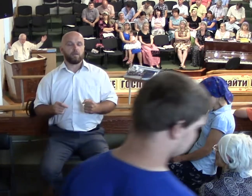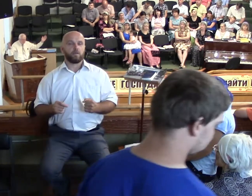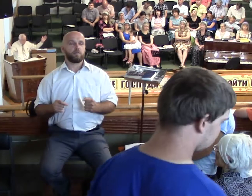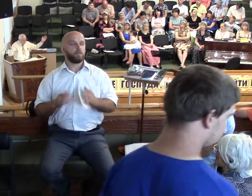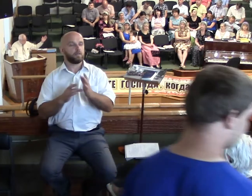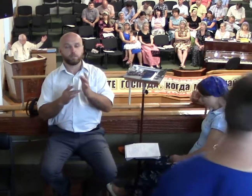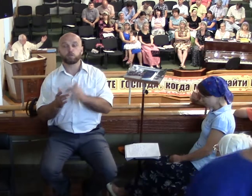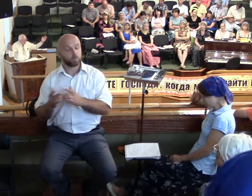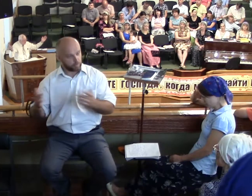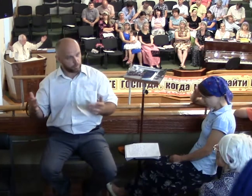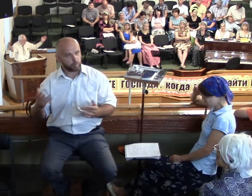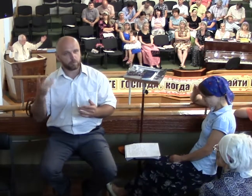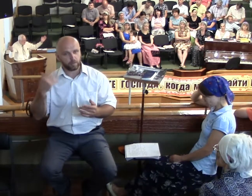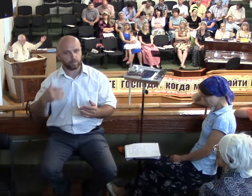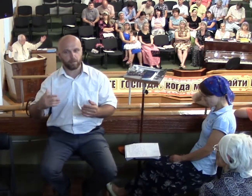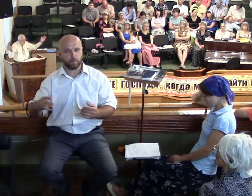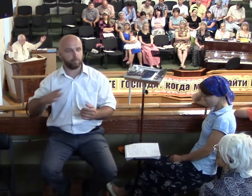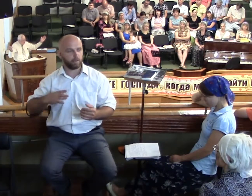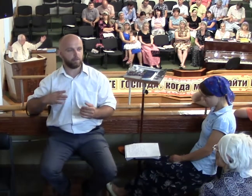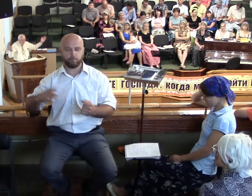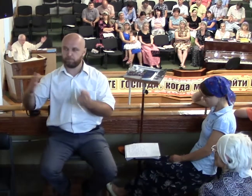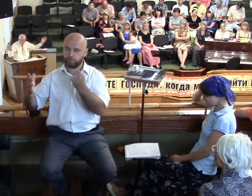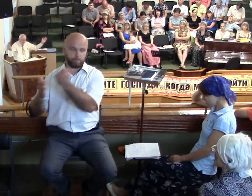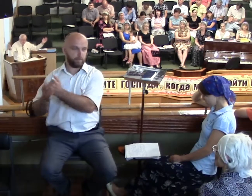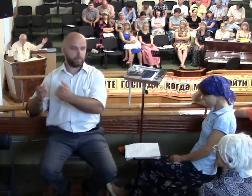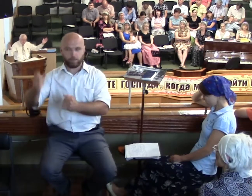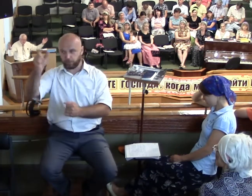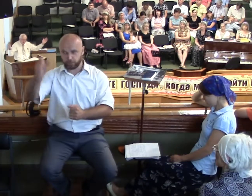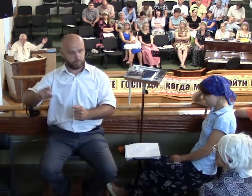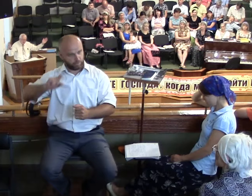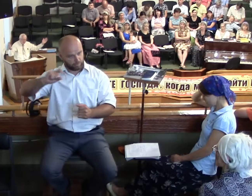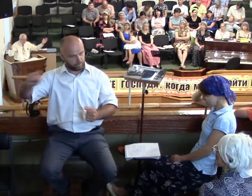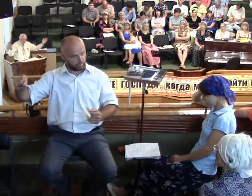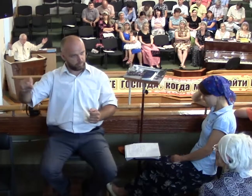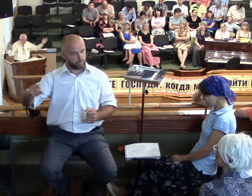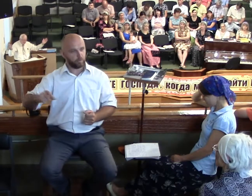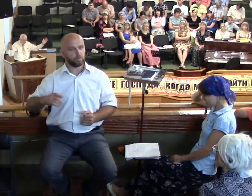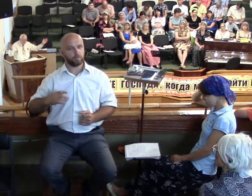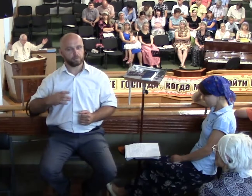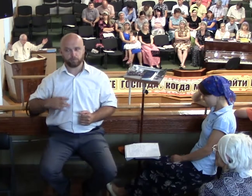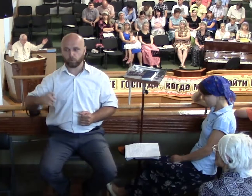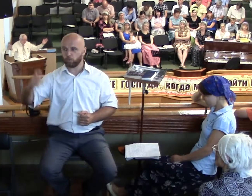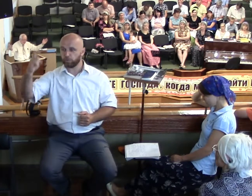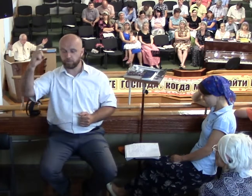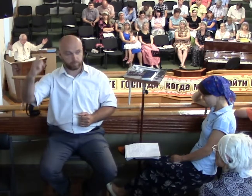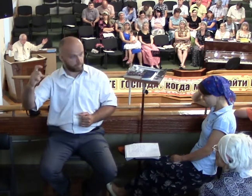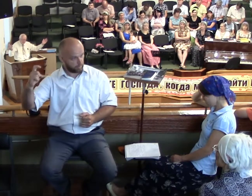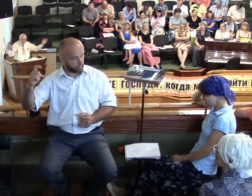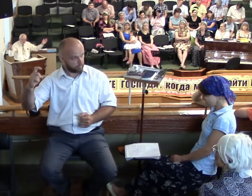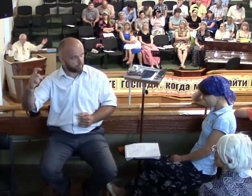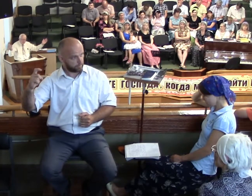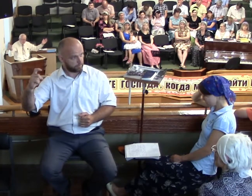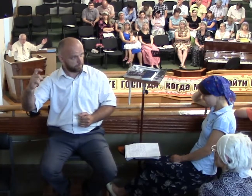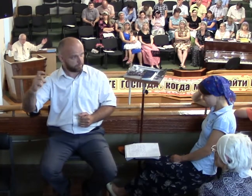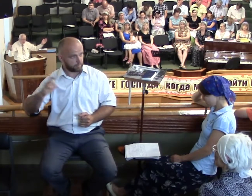разбойниками. И он не поносил разбойников, как поносили разбойники. Разбойники злословили, а он